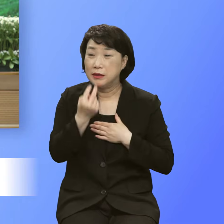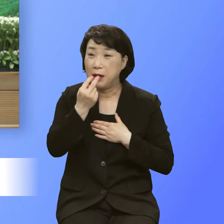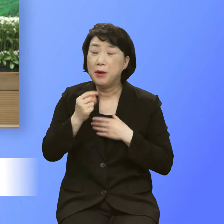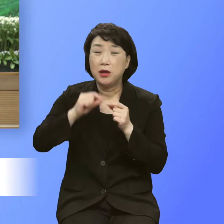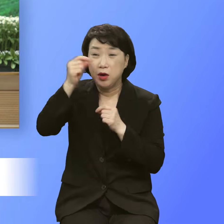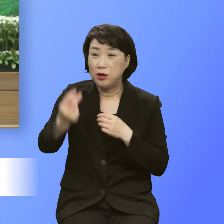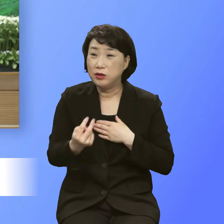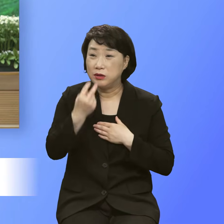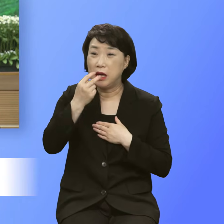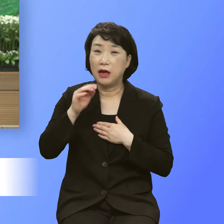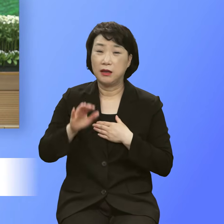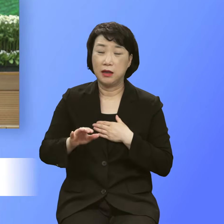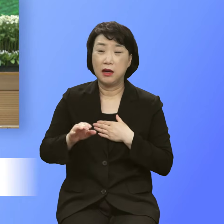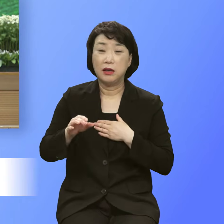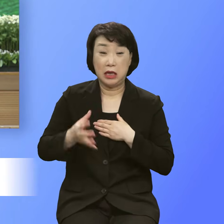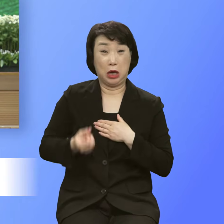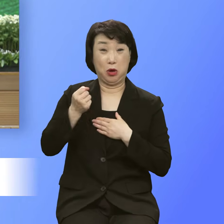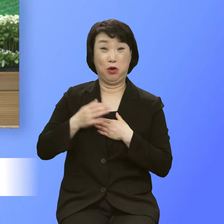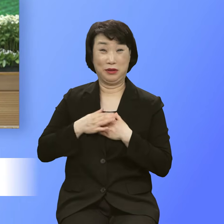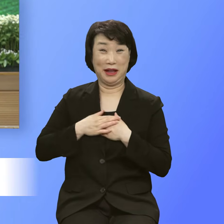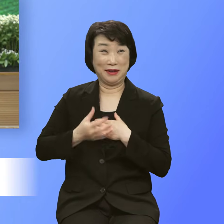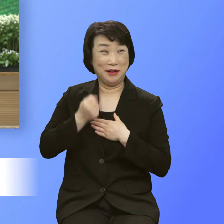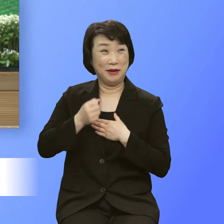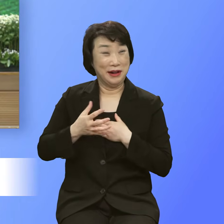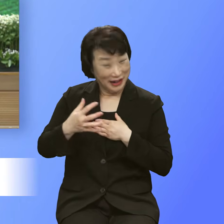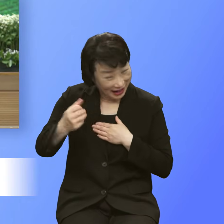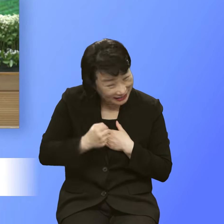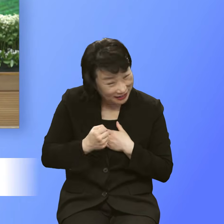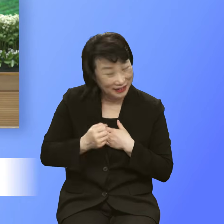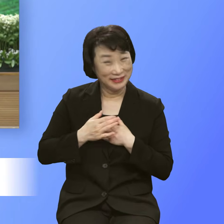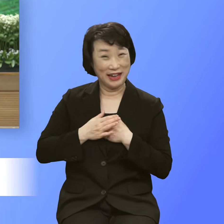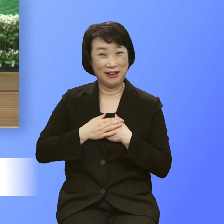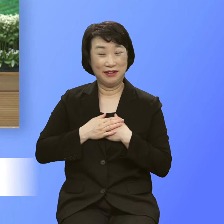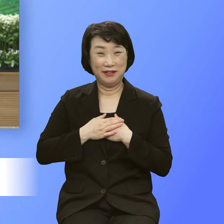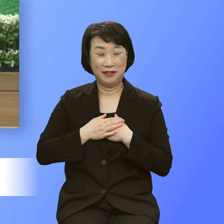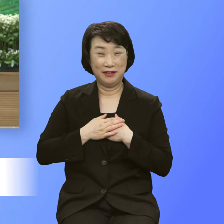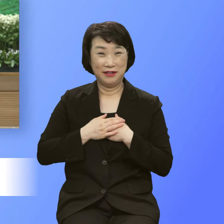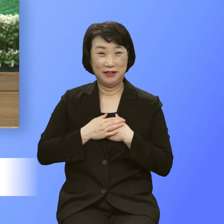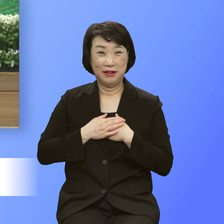영생, 네 거다. 가져라.